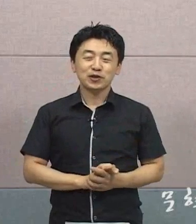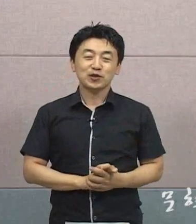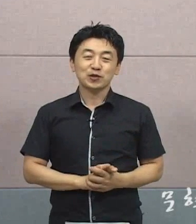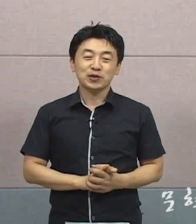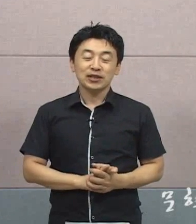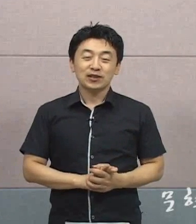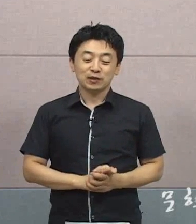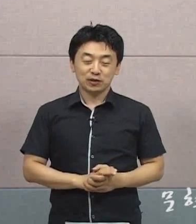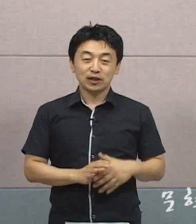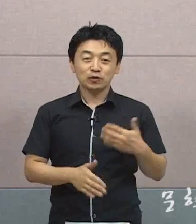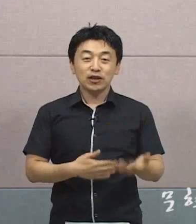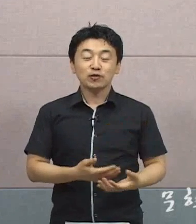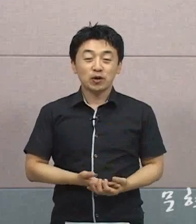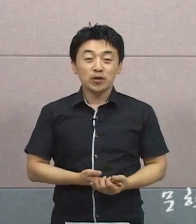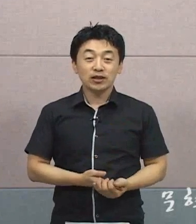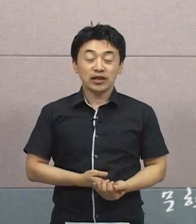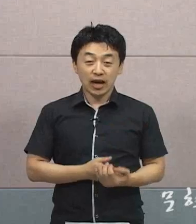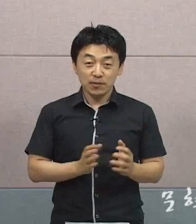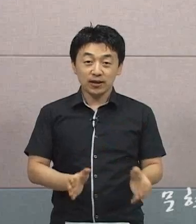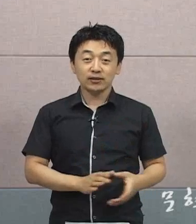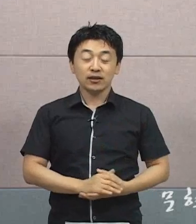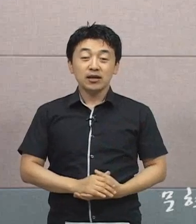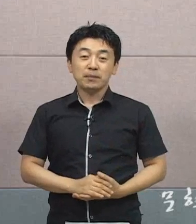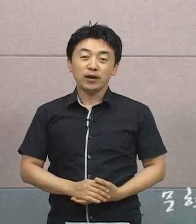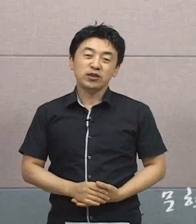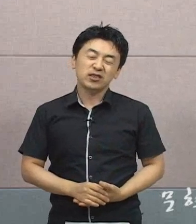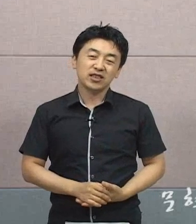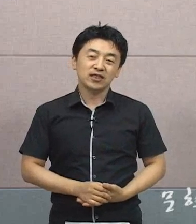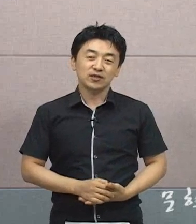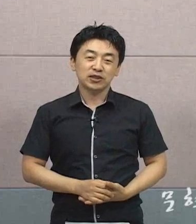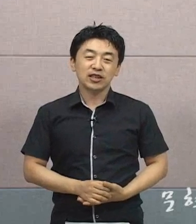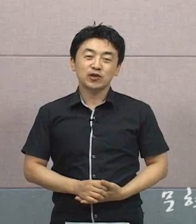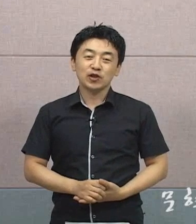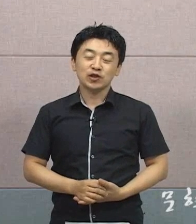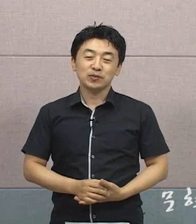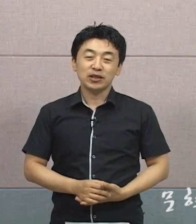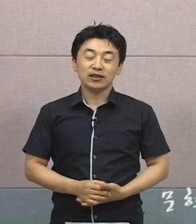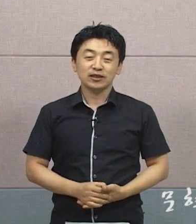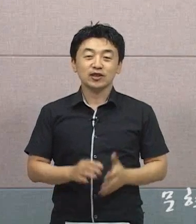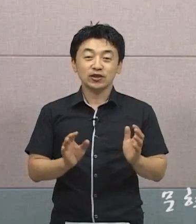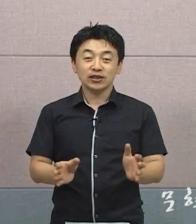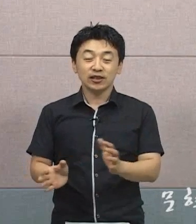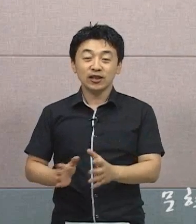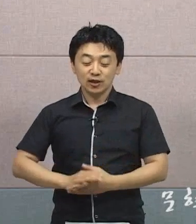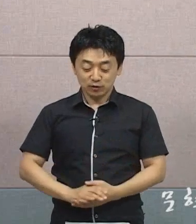그리고 또, 딱 수화라고 명명하기에 애매한 마임들이 등장이 되어져 있습니다. 근데 그거를 갖다가 우리가